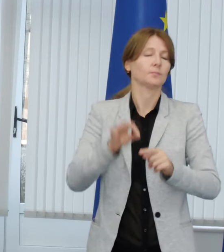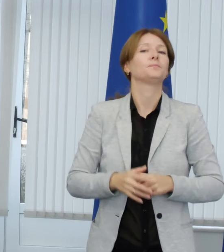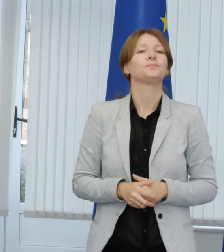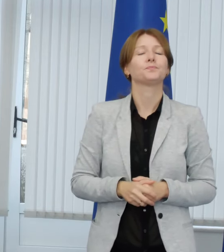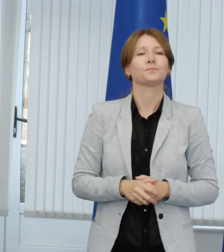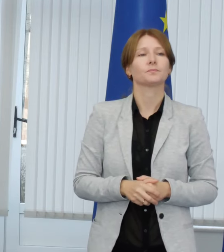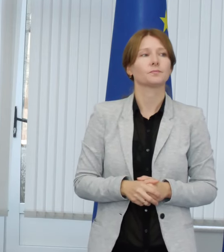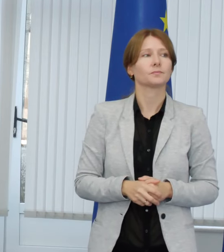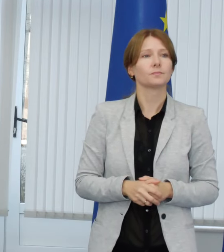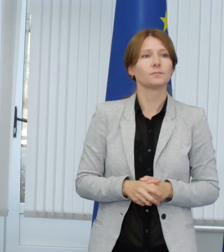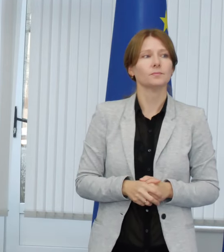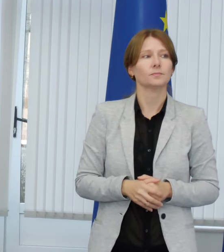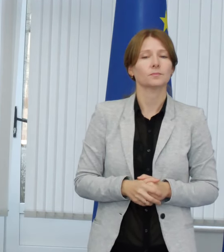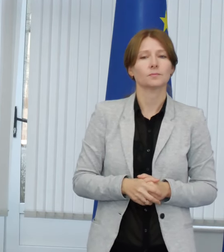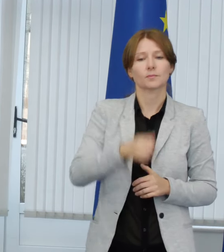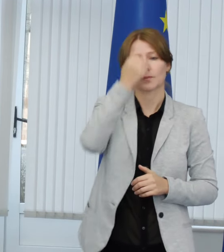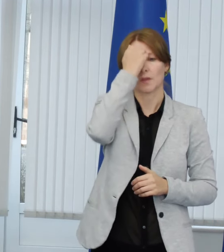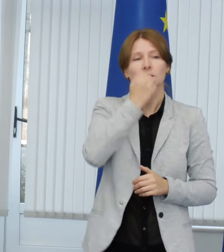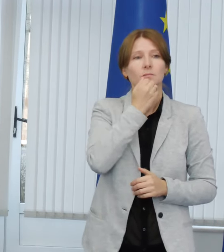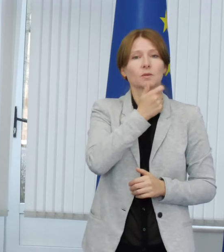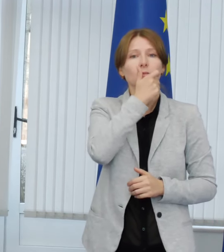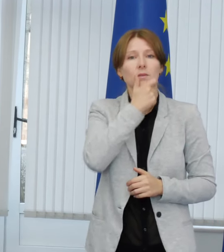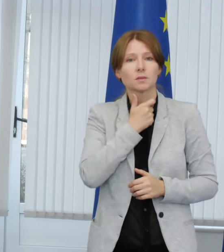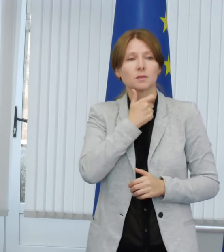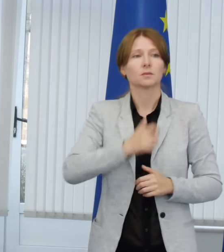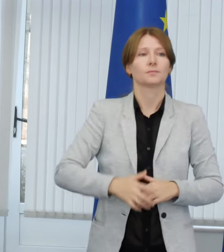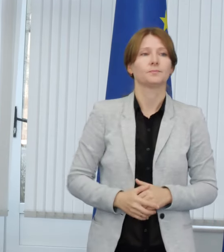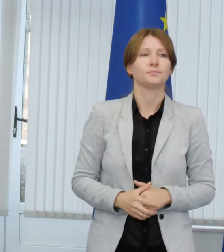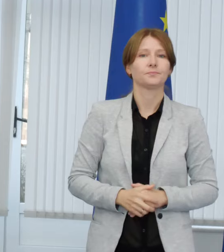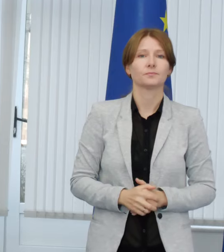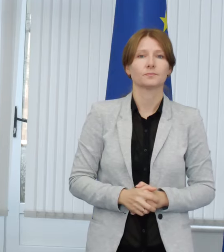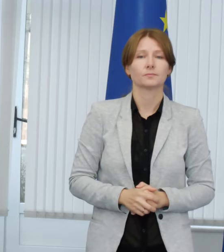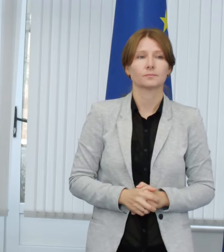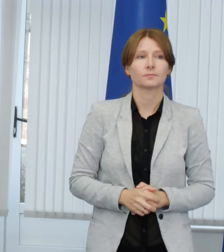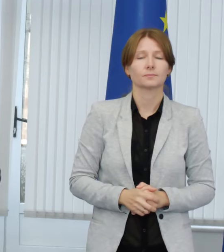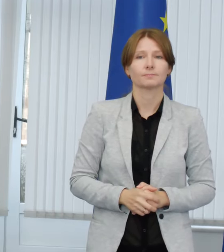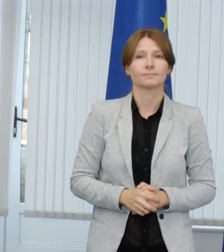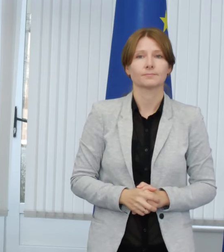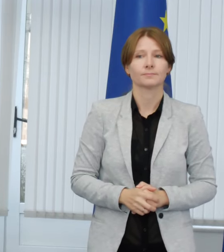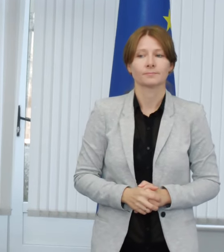Vă mulțumim, domnule ministru. Declarăm conferința de presă încheiată. Mulțumesc.